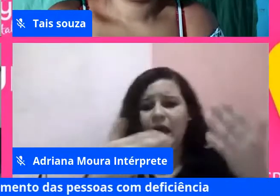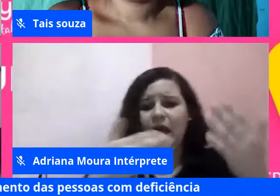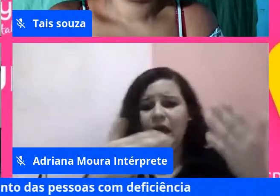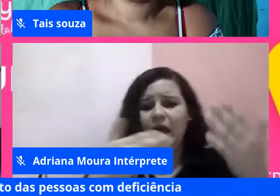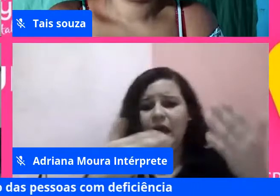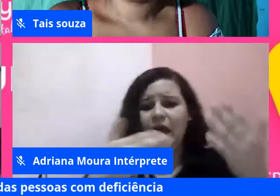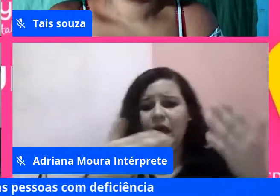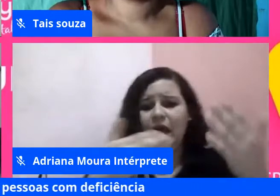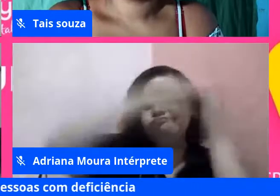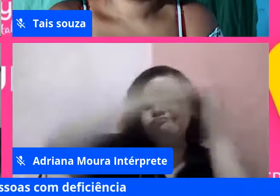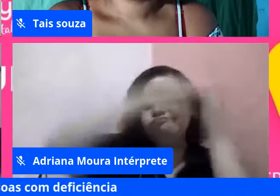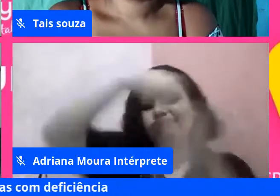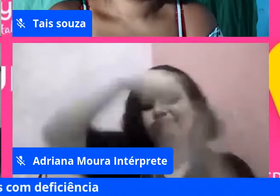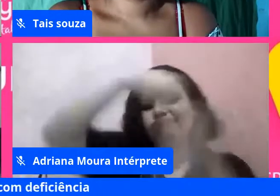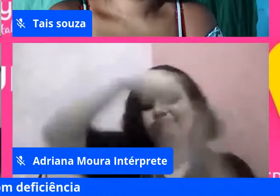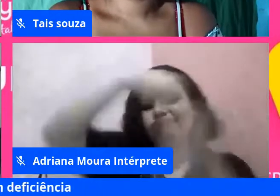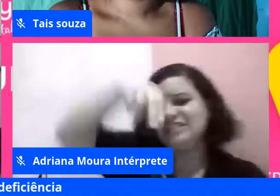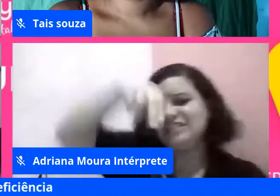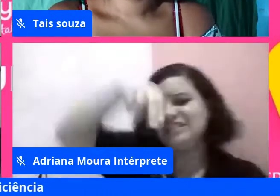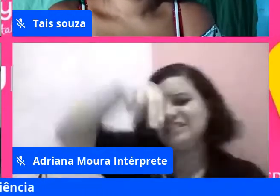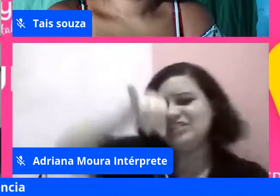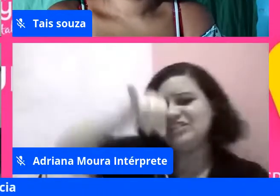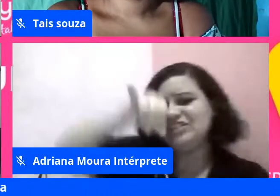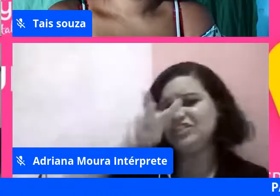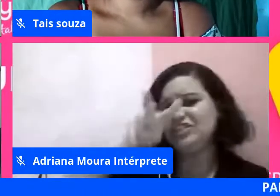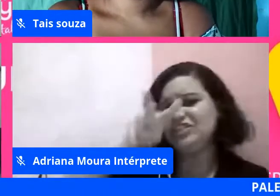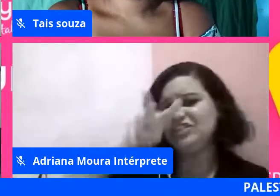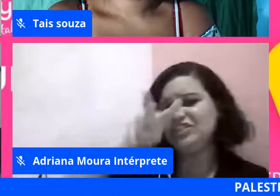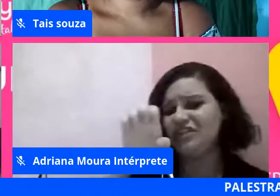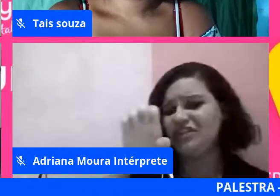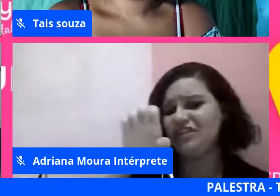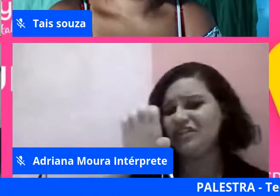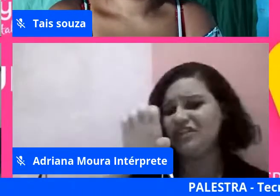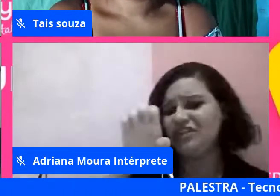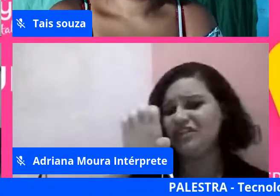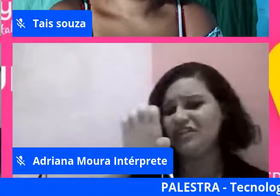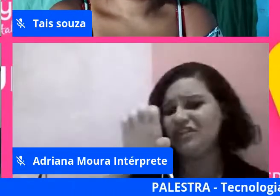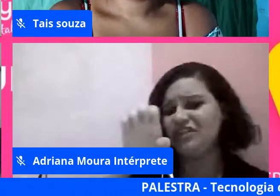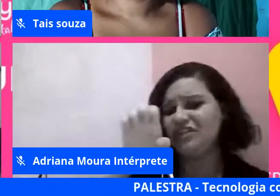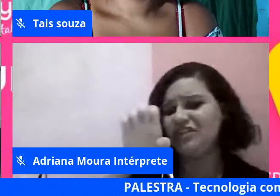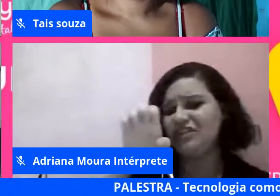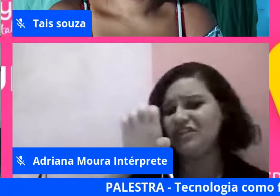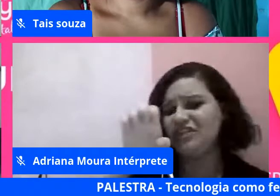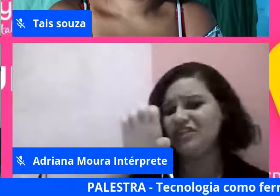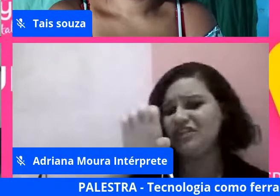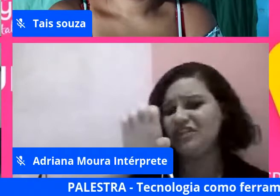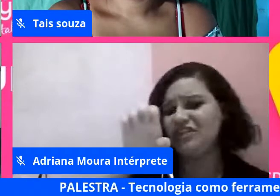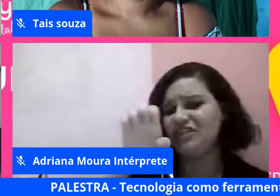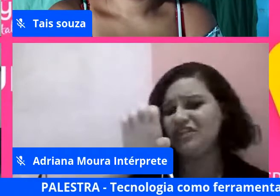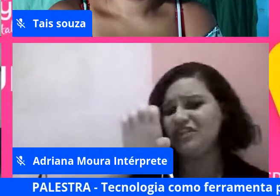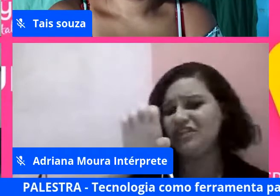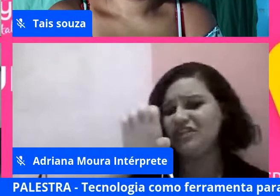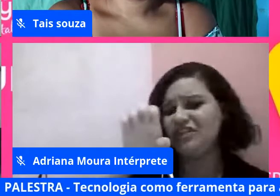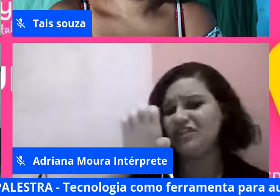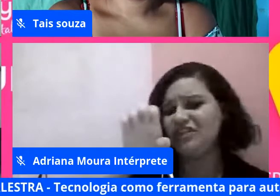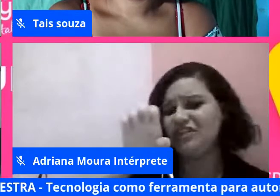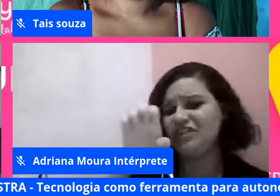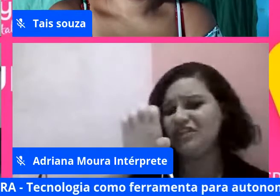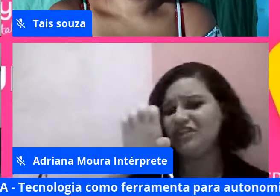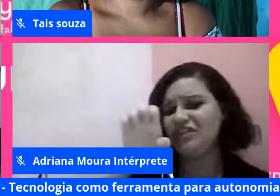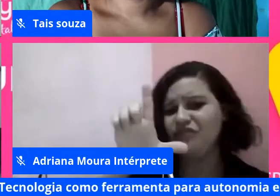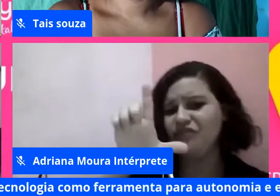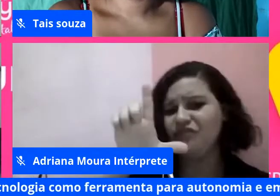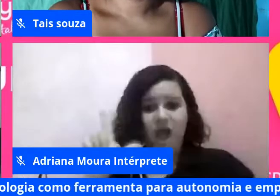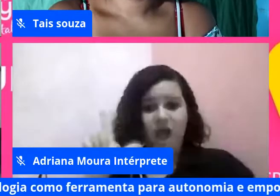agora, né, assistindo a palestra, aí, o workshop do professor Alexandre, do meu xará, e eu vi o que ele fez, por exemplo, para